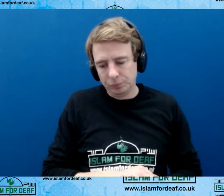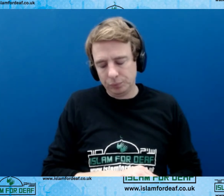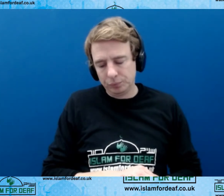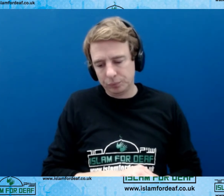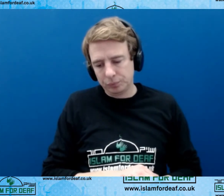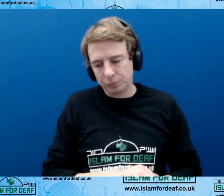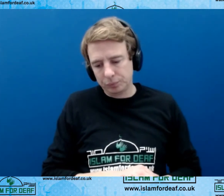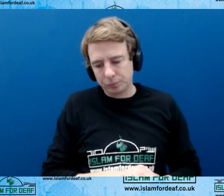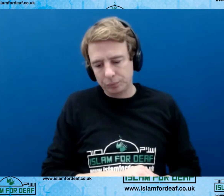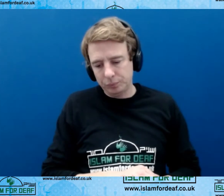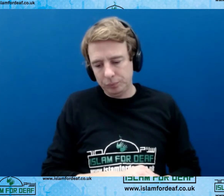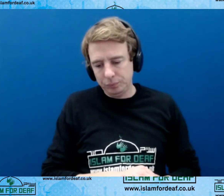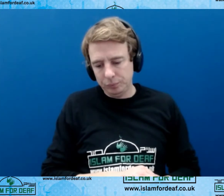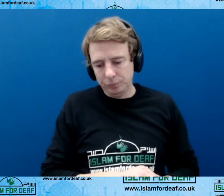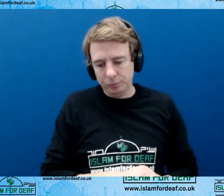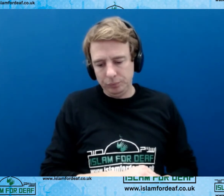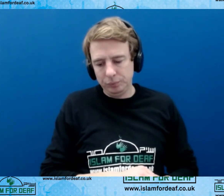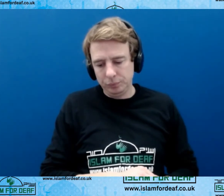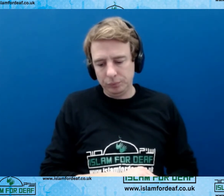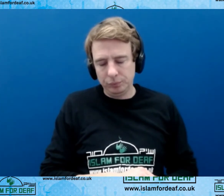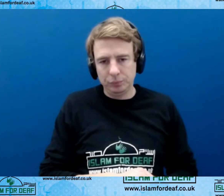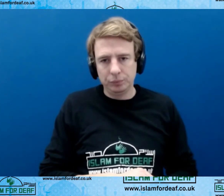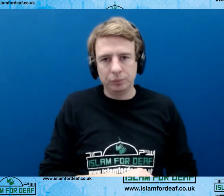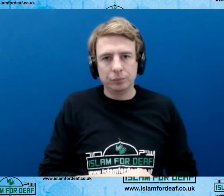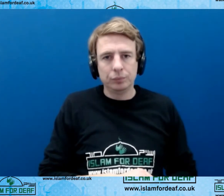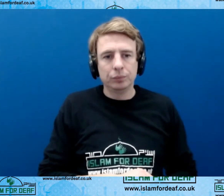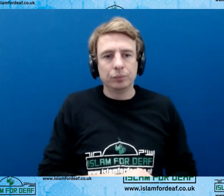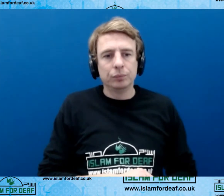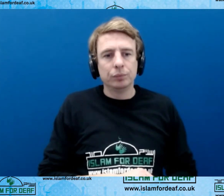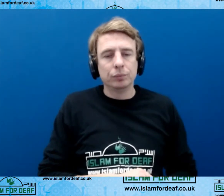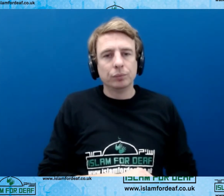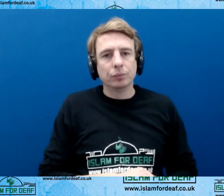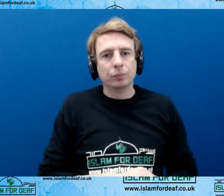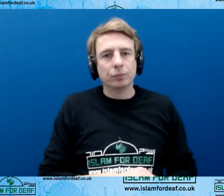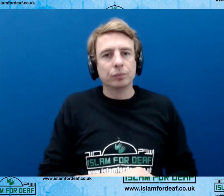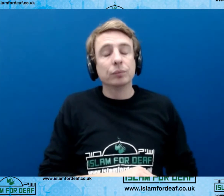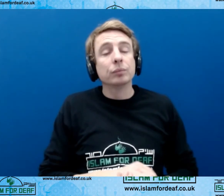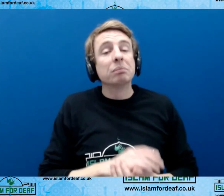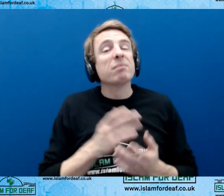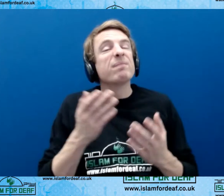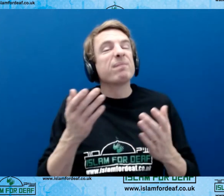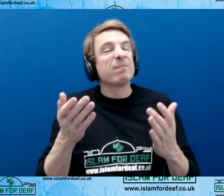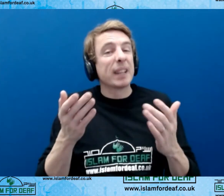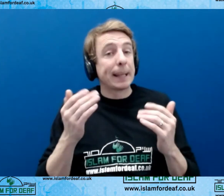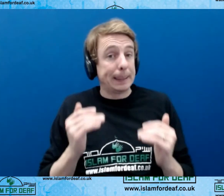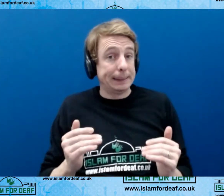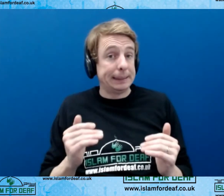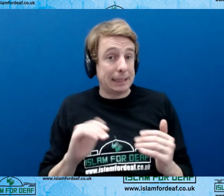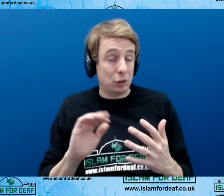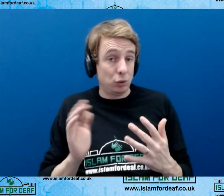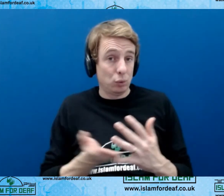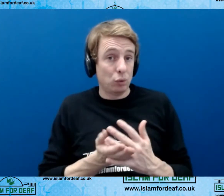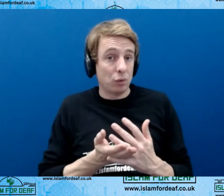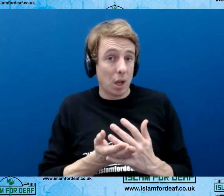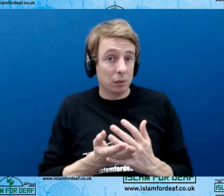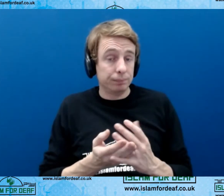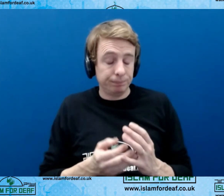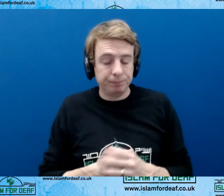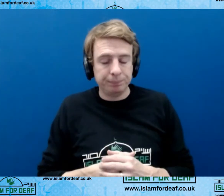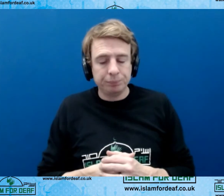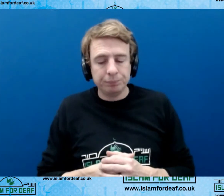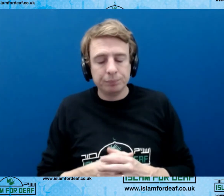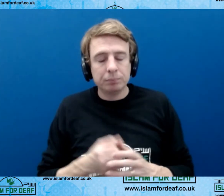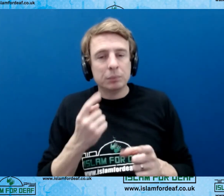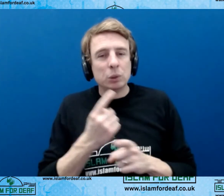قريش. The chapter that then comes after that is known as the chapter of the Quraysh, the tribe.